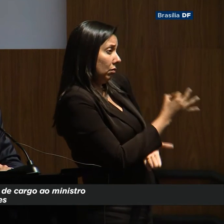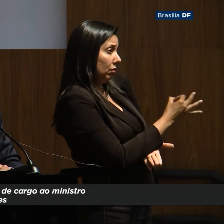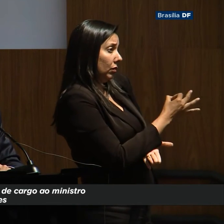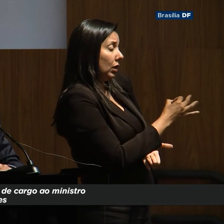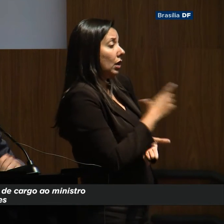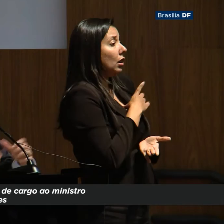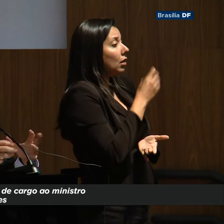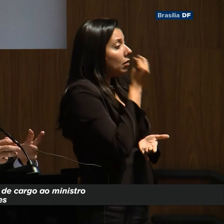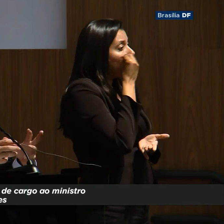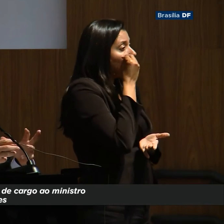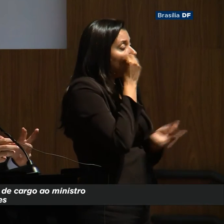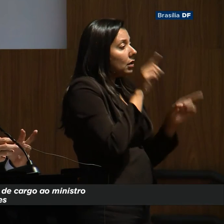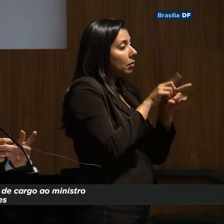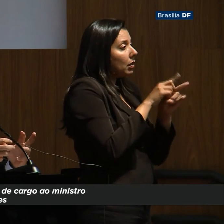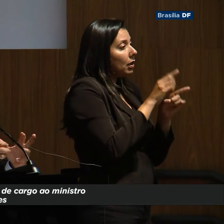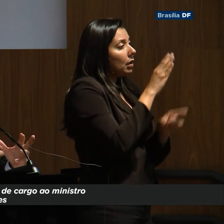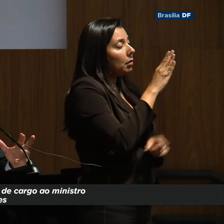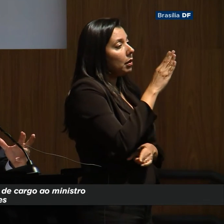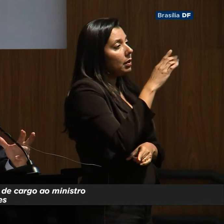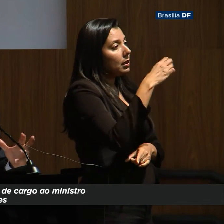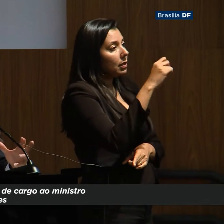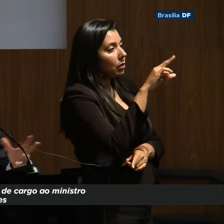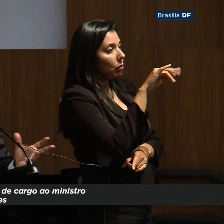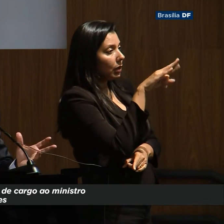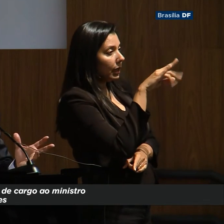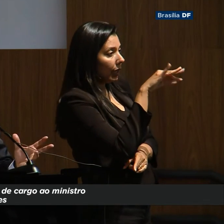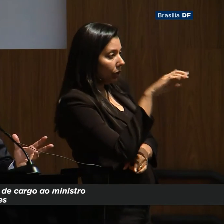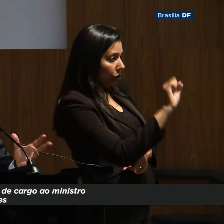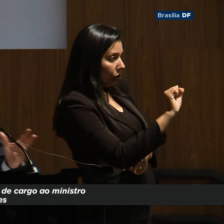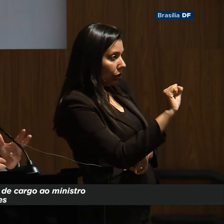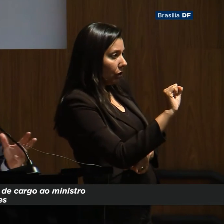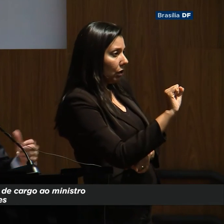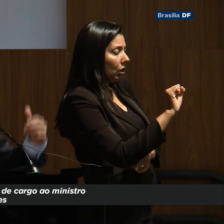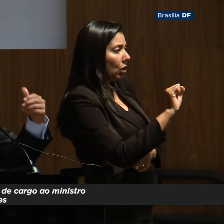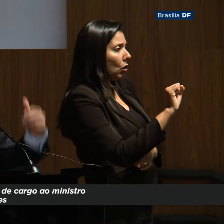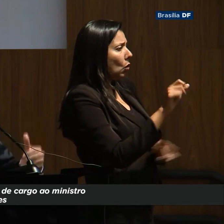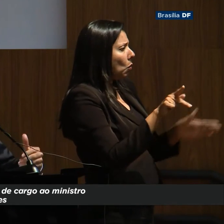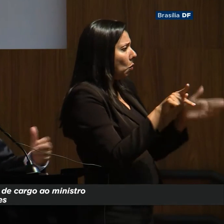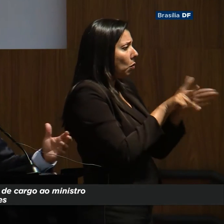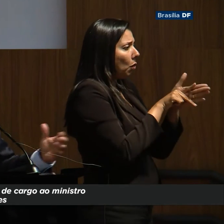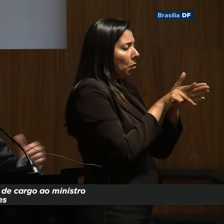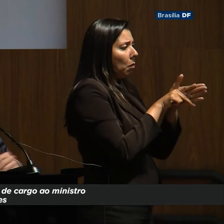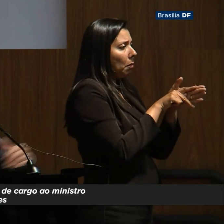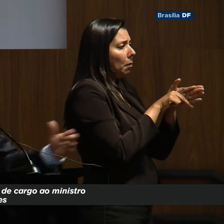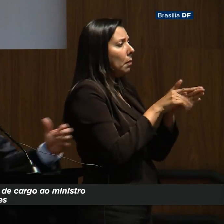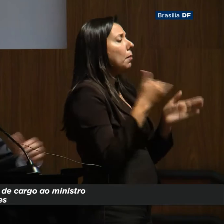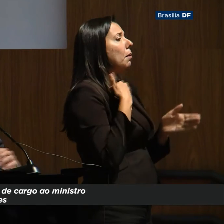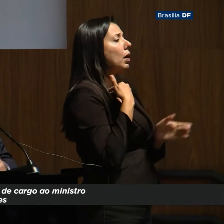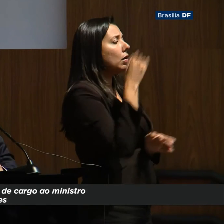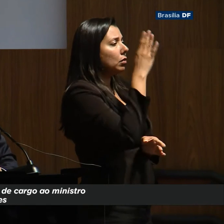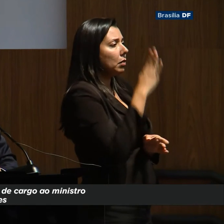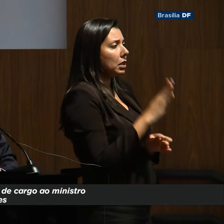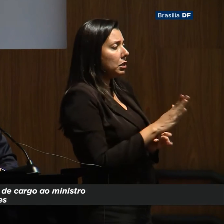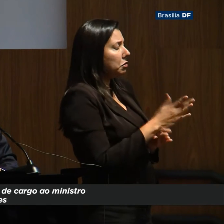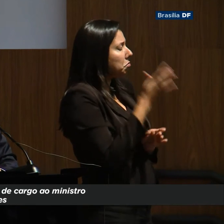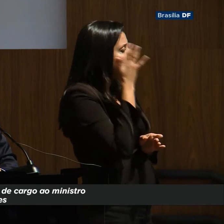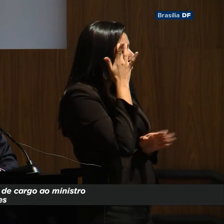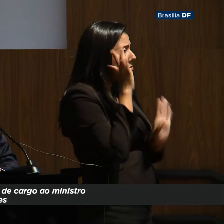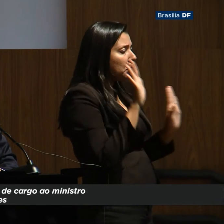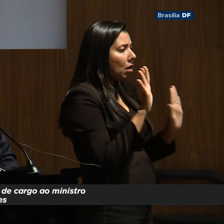teve a experiência, inclusive, de pegar o BB Seguridade, que chegou a valer mais que o próprio Banco do Brasil. Estava escondido, o chefe de estar sentado em cima do barril de petróleo e não sabia.